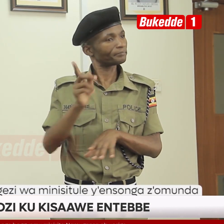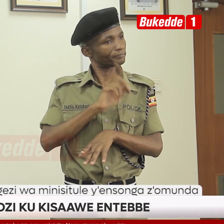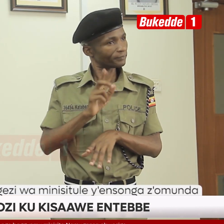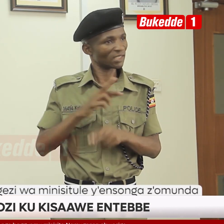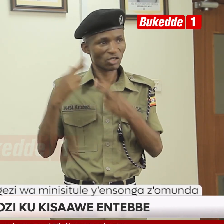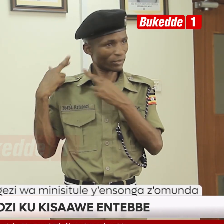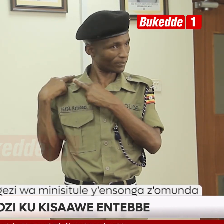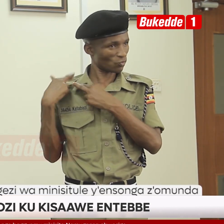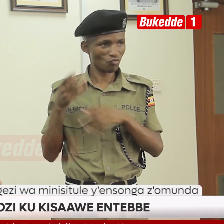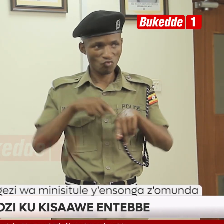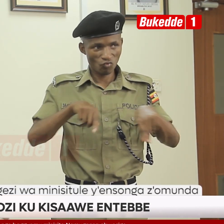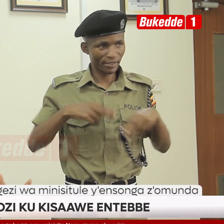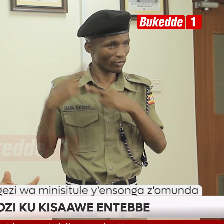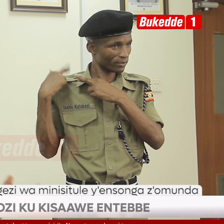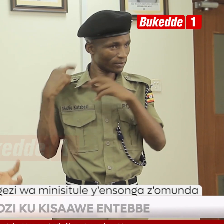ebikwatagana